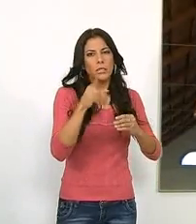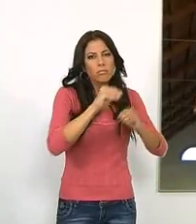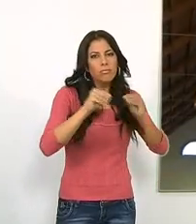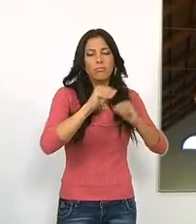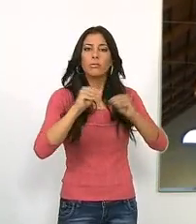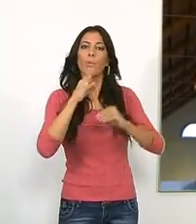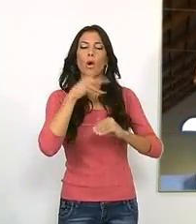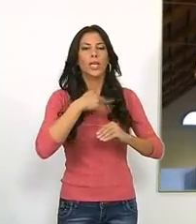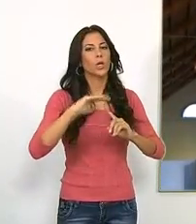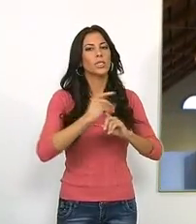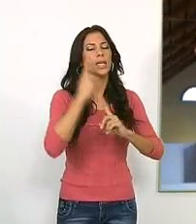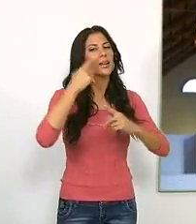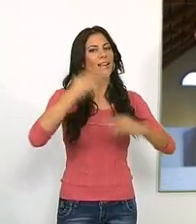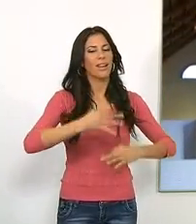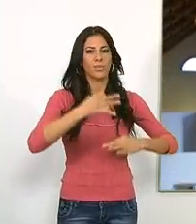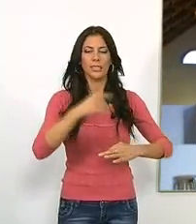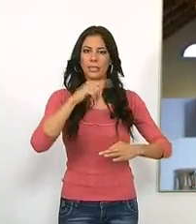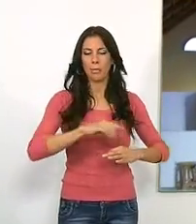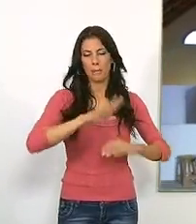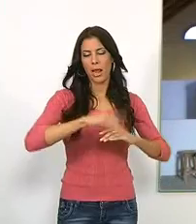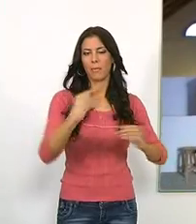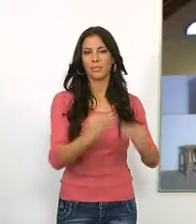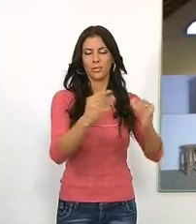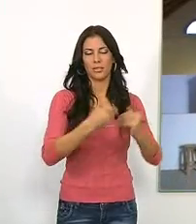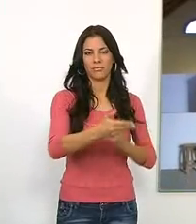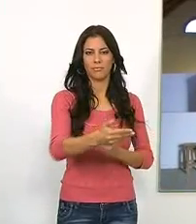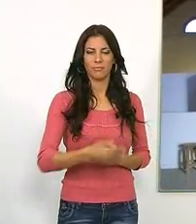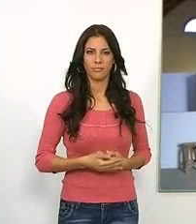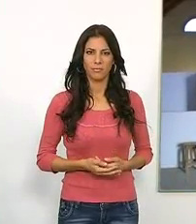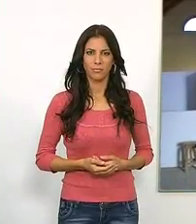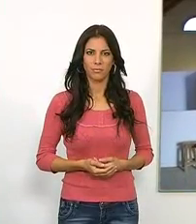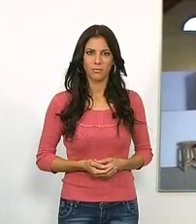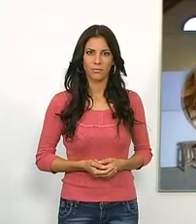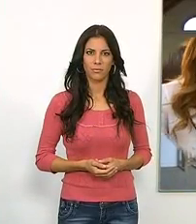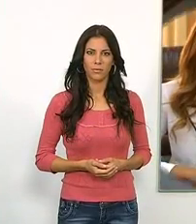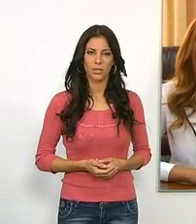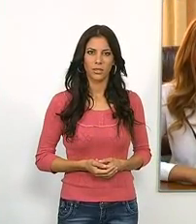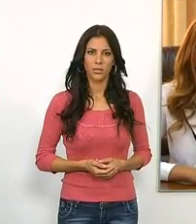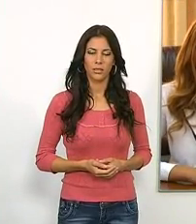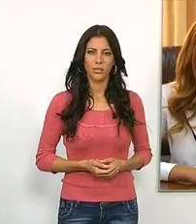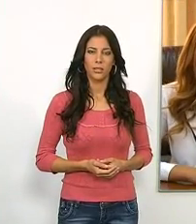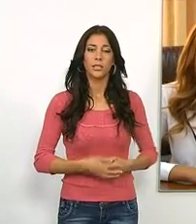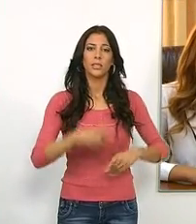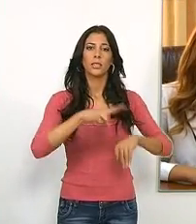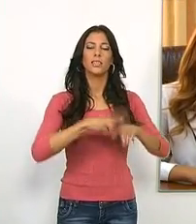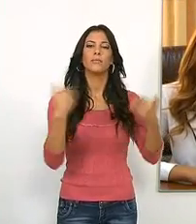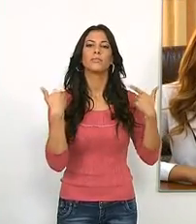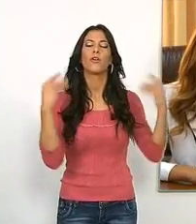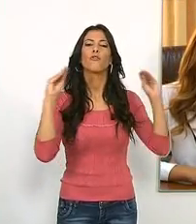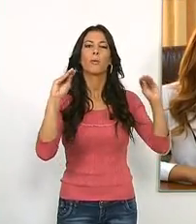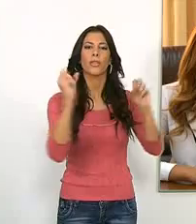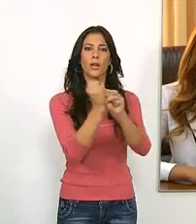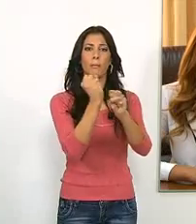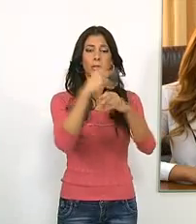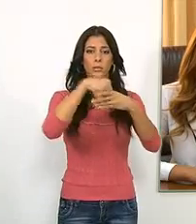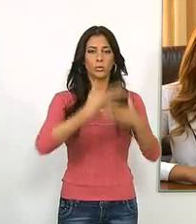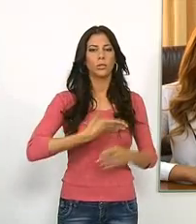consiguiendo que sea una realidad y pueda salir adelante la edil de formación